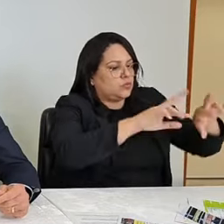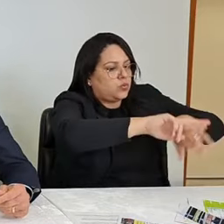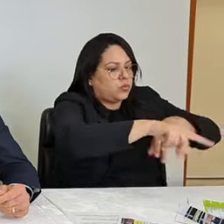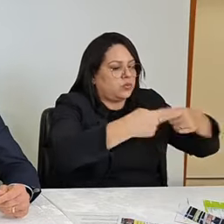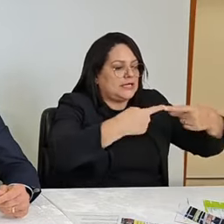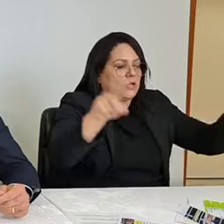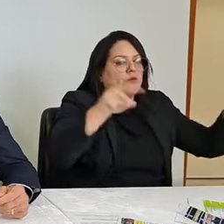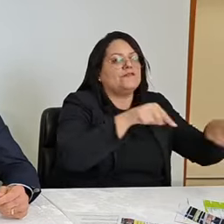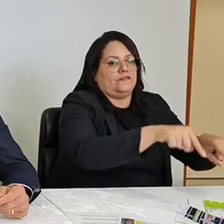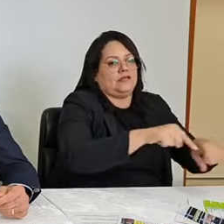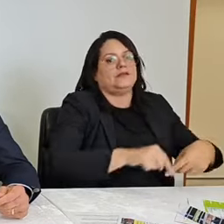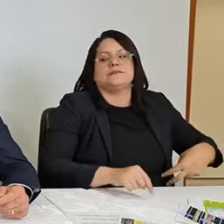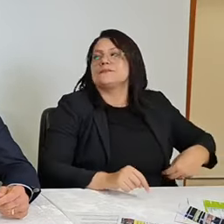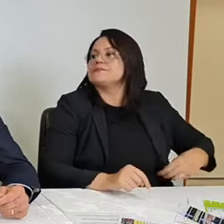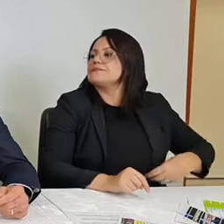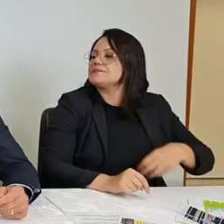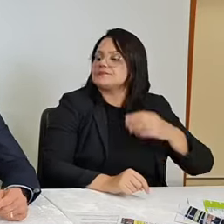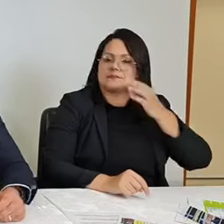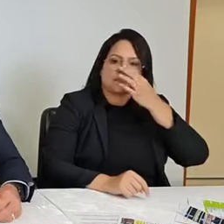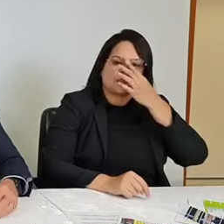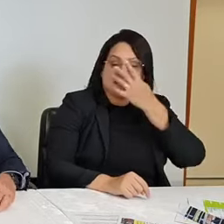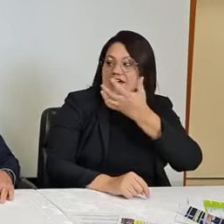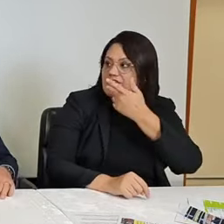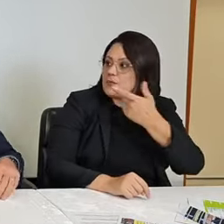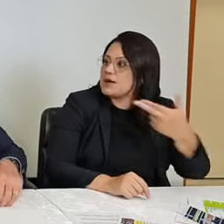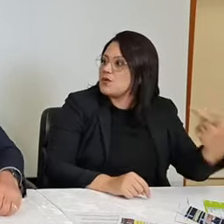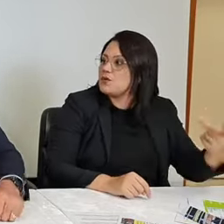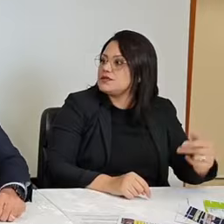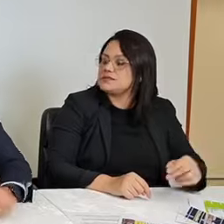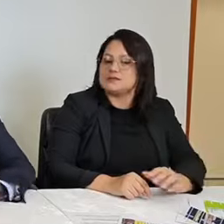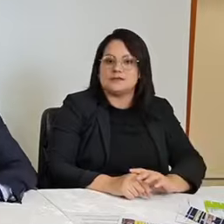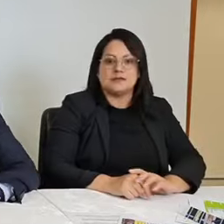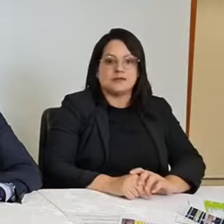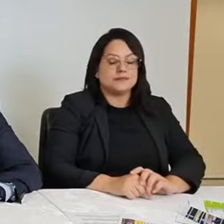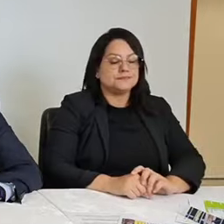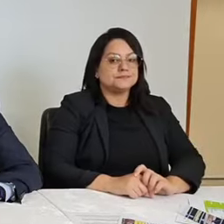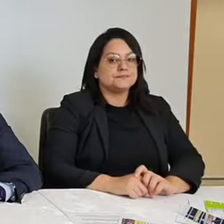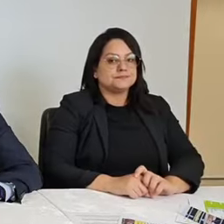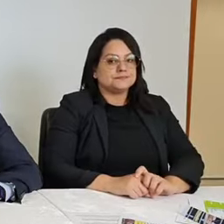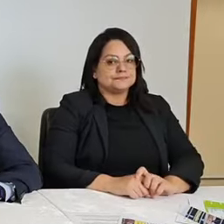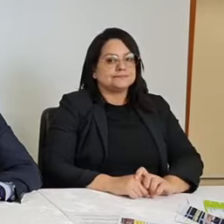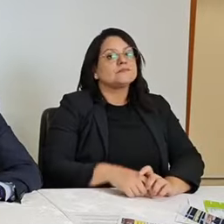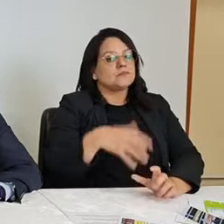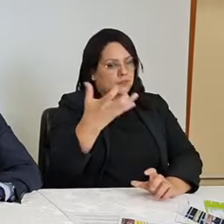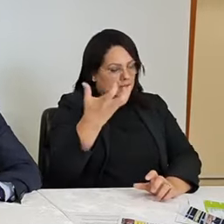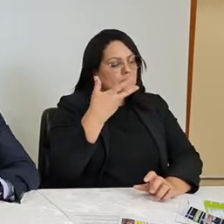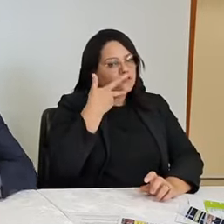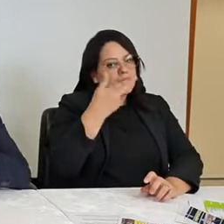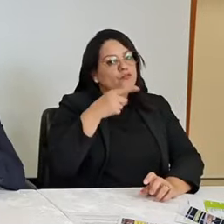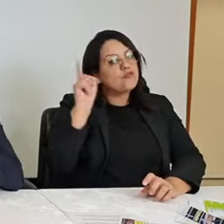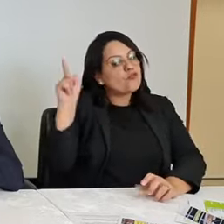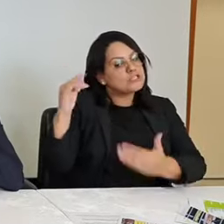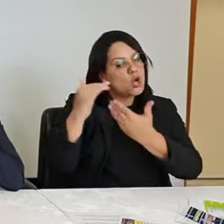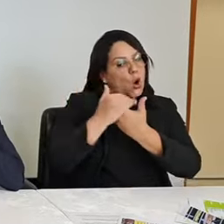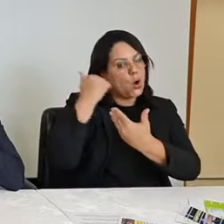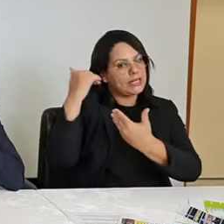coisas. Cid Márcio, quer comentar aí? Eu quero comentar, presidente, que do exemplo que o senhor nos orienta a trabalhar de forma técnica, atendendo